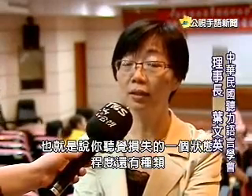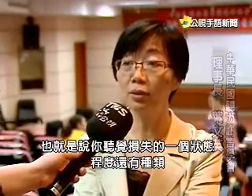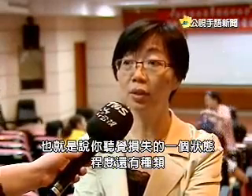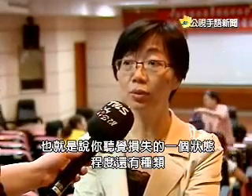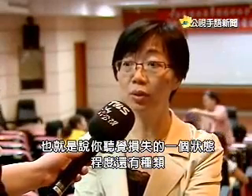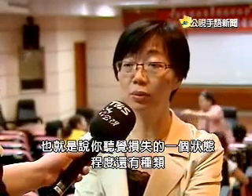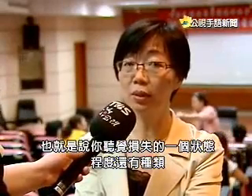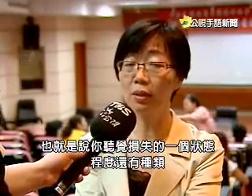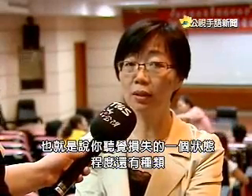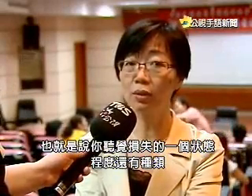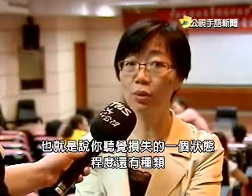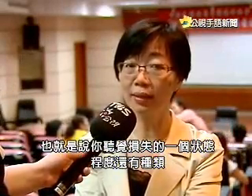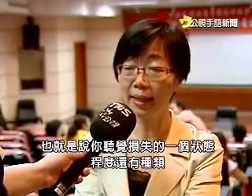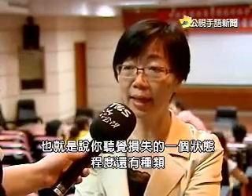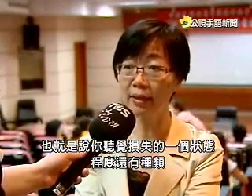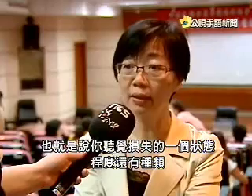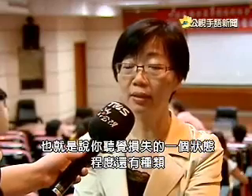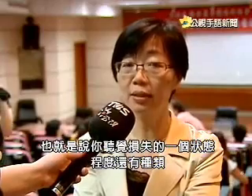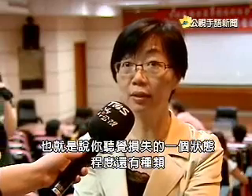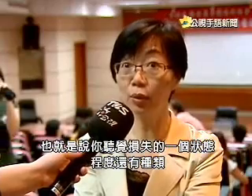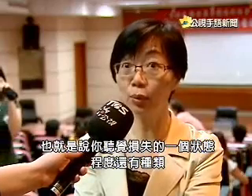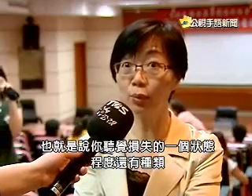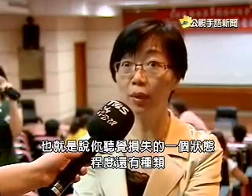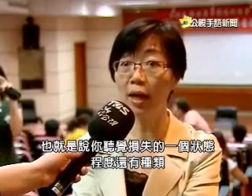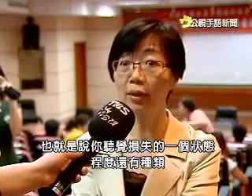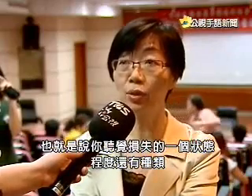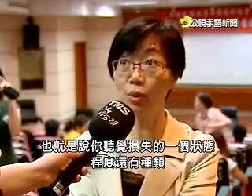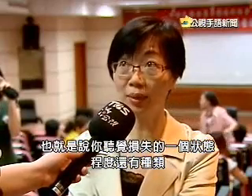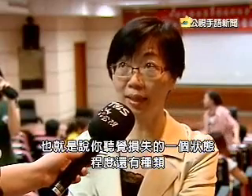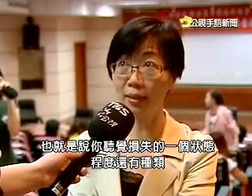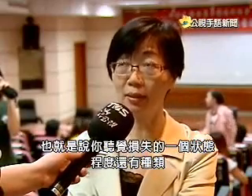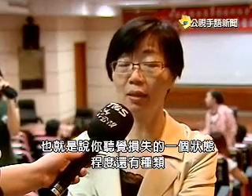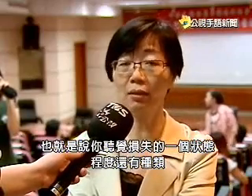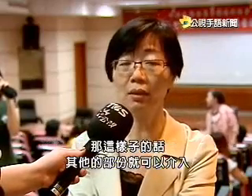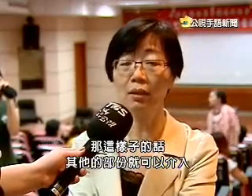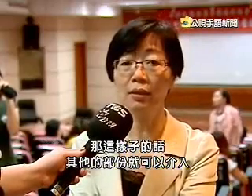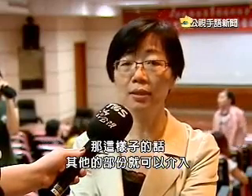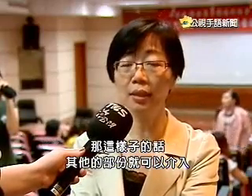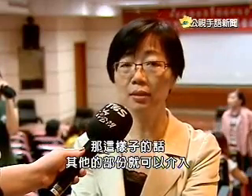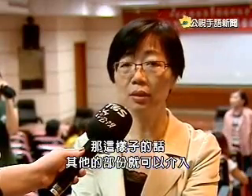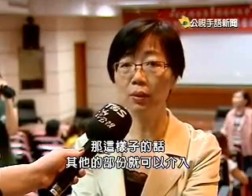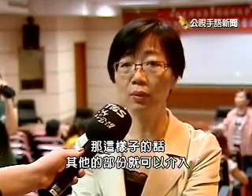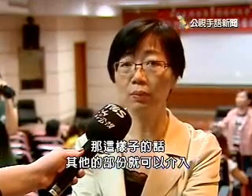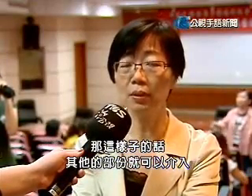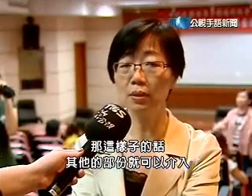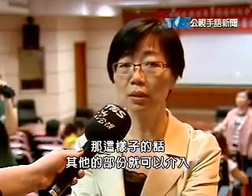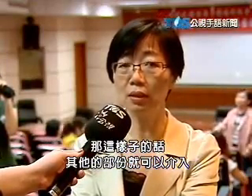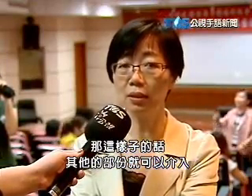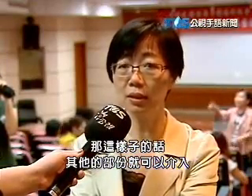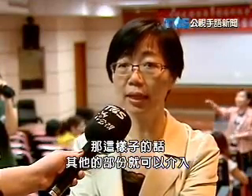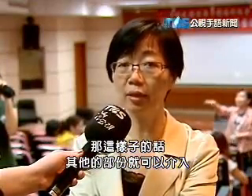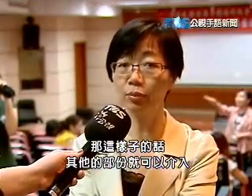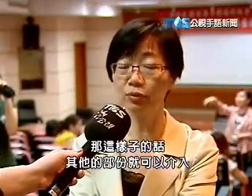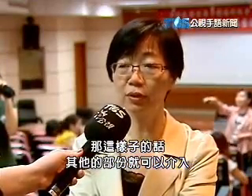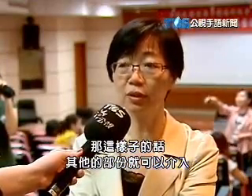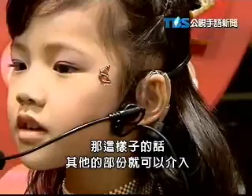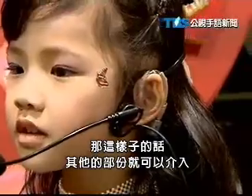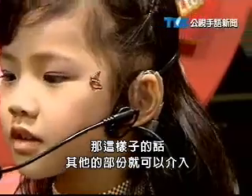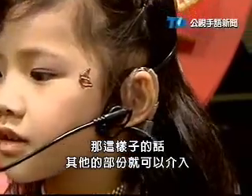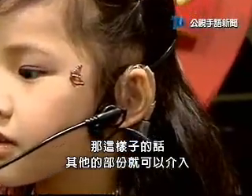听觉损失的一个状态程度还有种类哈，那这样子的话我们其他的部分就可以介入，